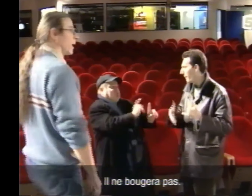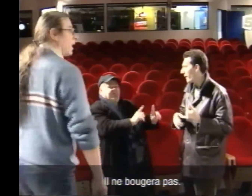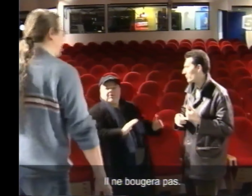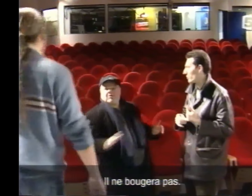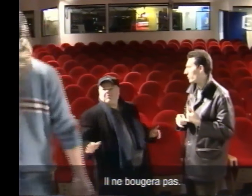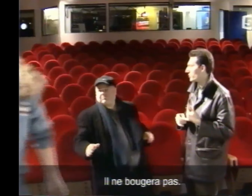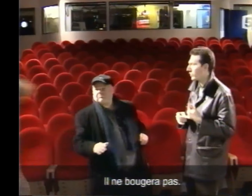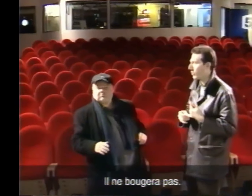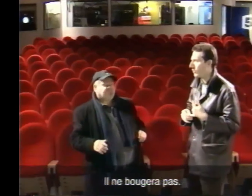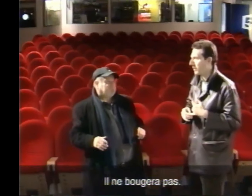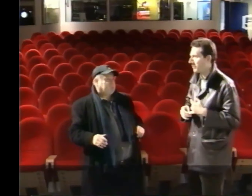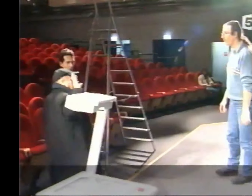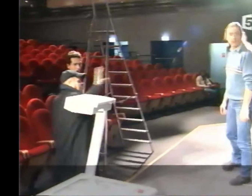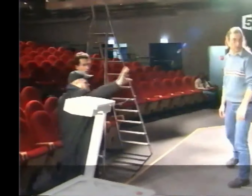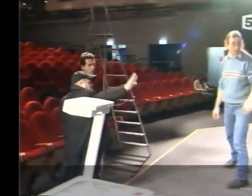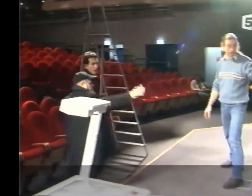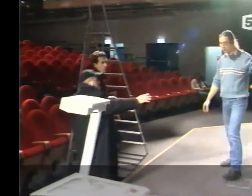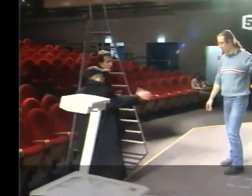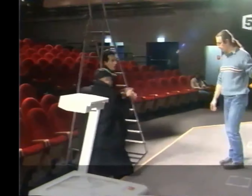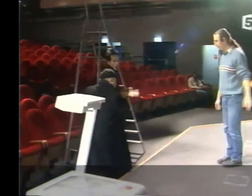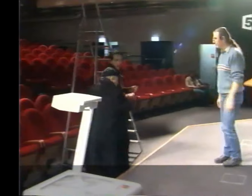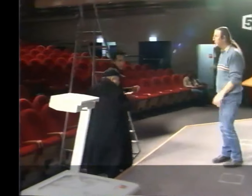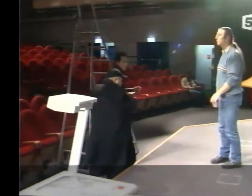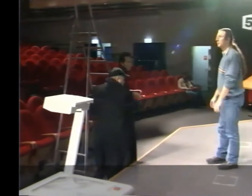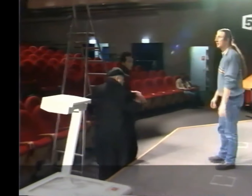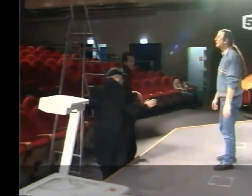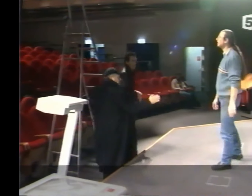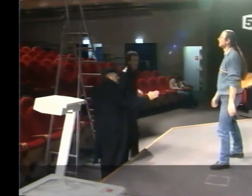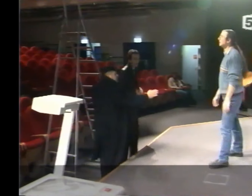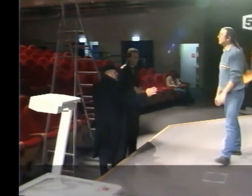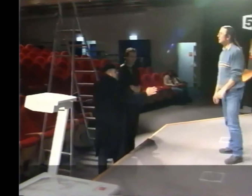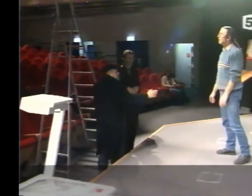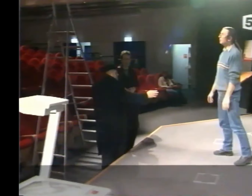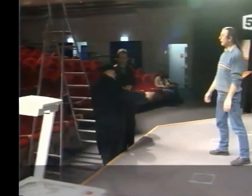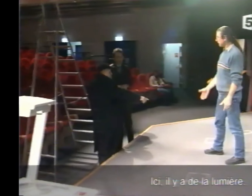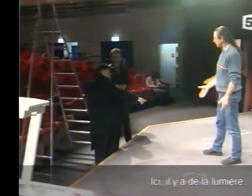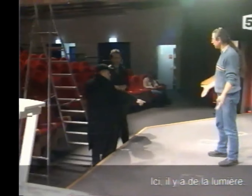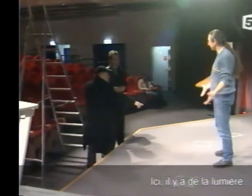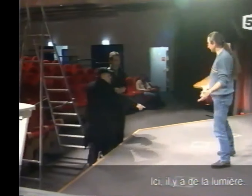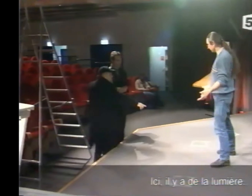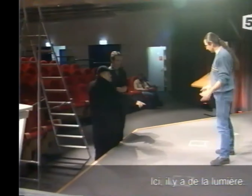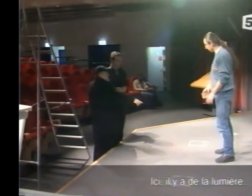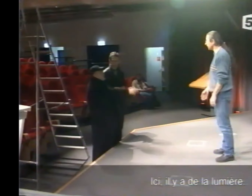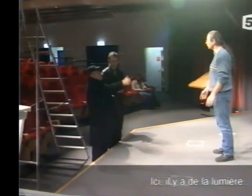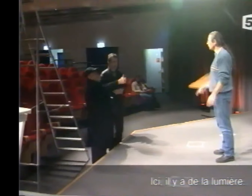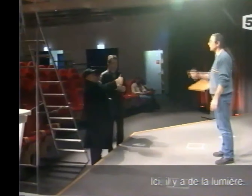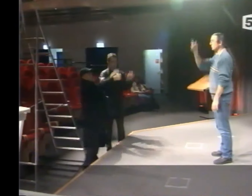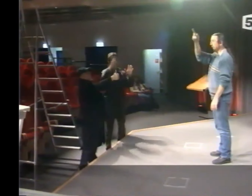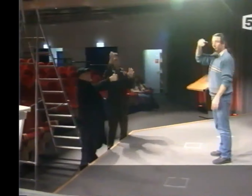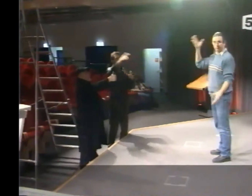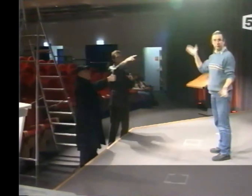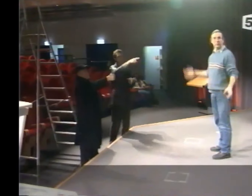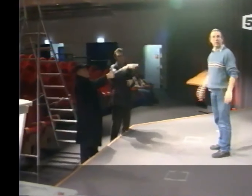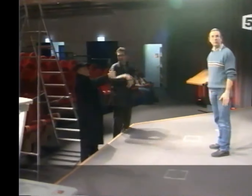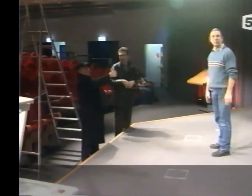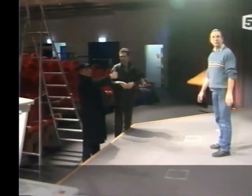pas, je veux qu'on le voit. Oui. Voilà, comme ça, la rétroprojection. Et puis... Là, tiens, ici, là, c'est bien, il y a de la lumière.